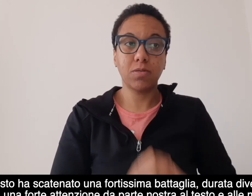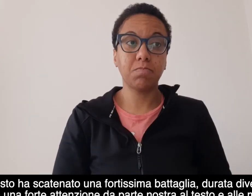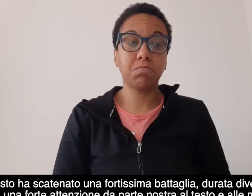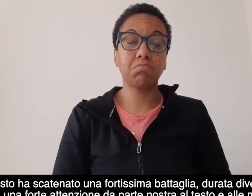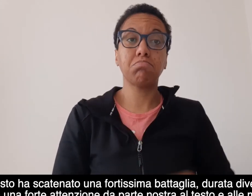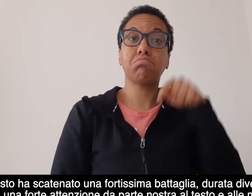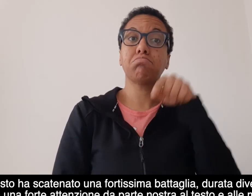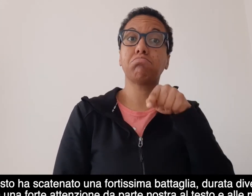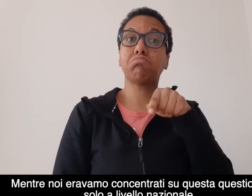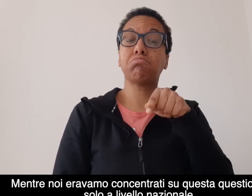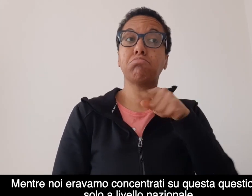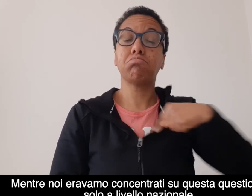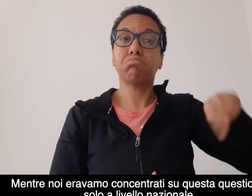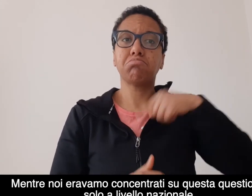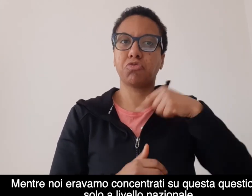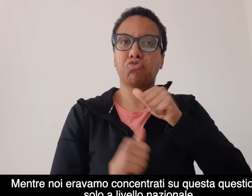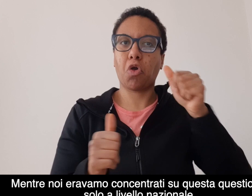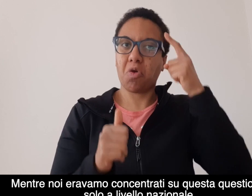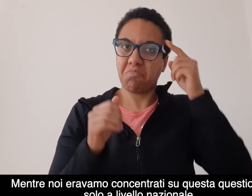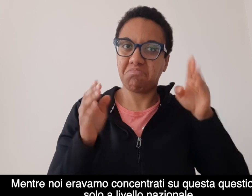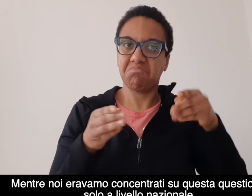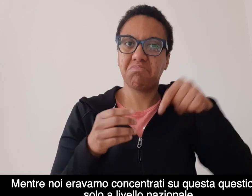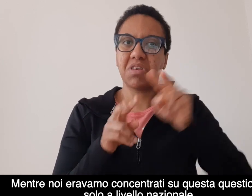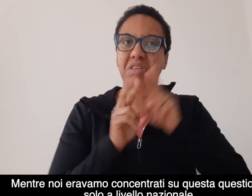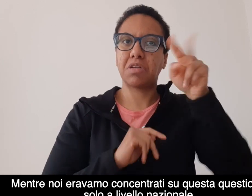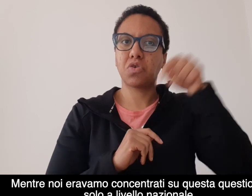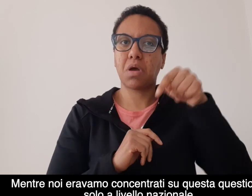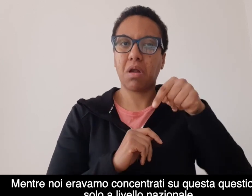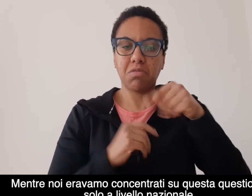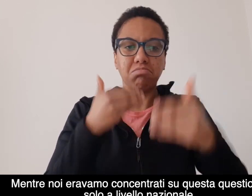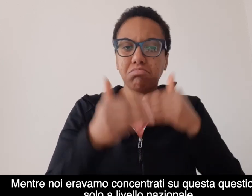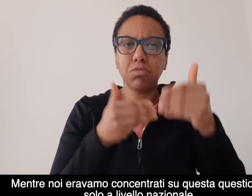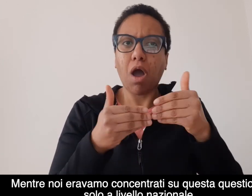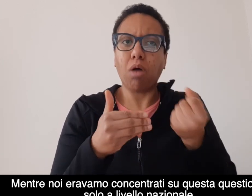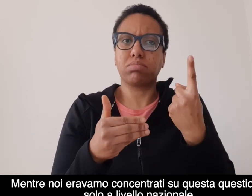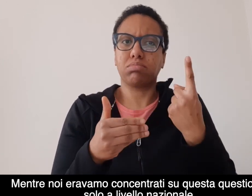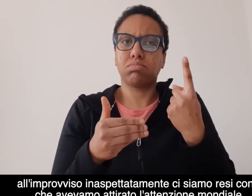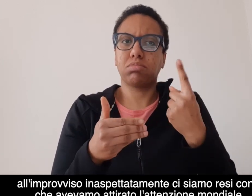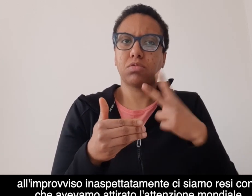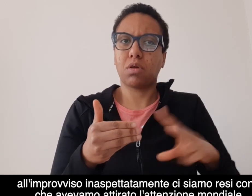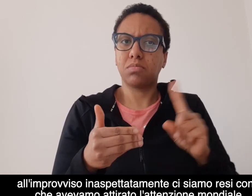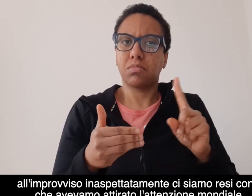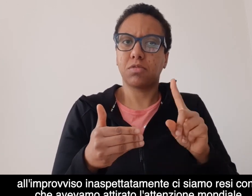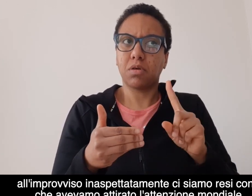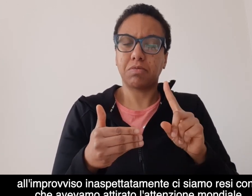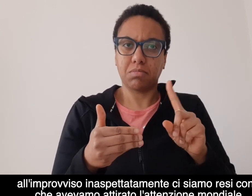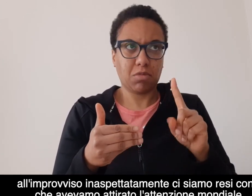mentre noi eravamo concentrati su questa situazione solo a livello nazionale all'improvviso inaspettatamente ci